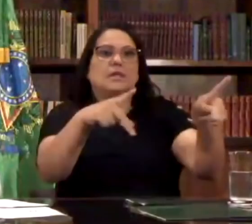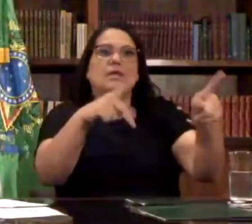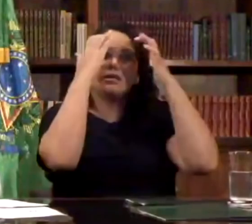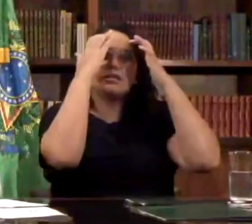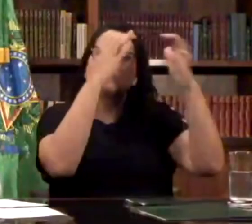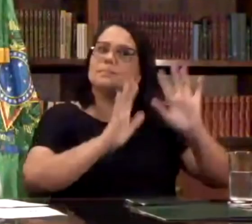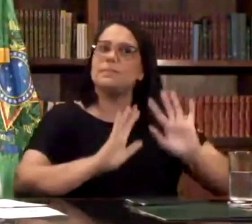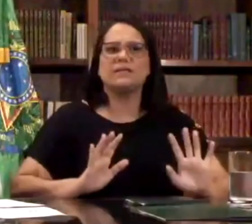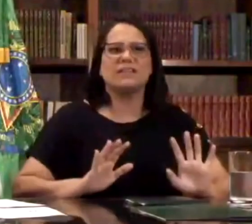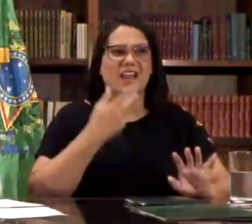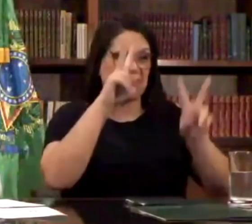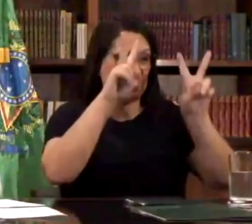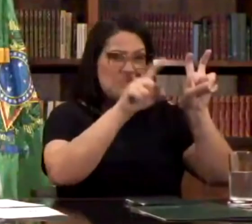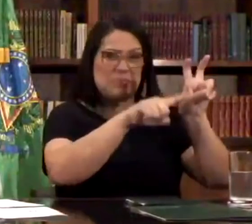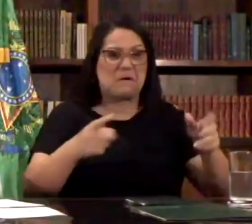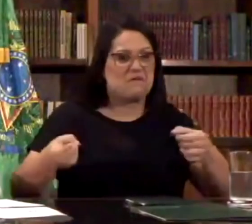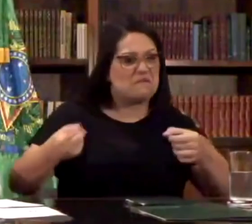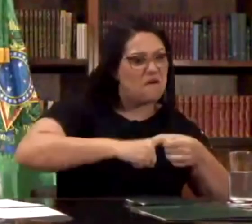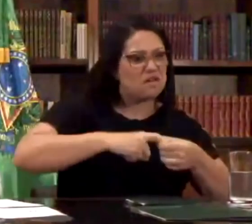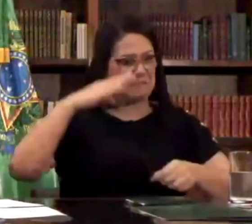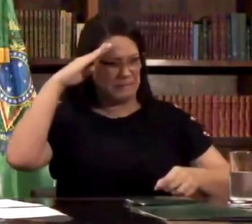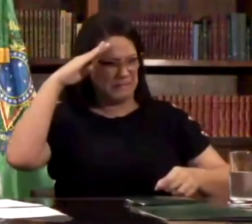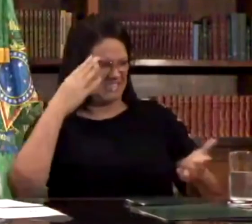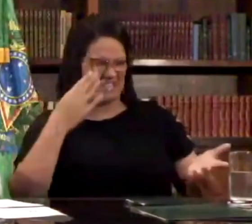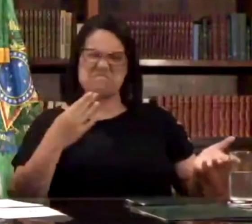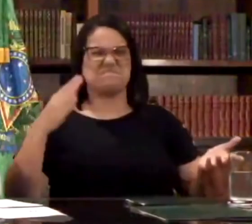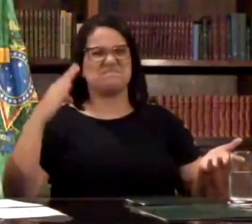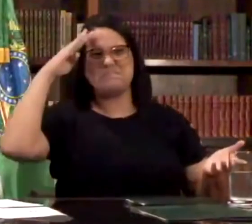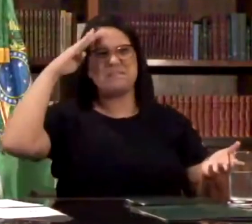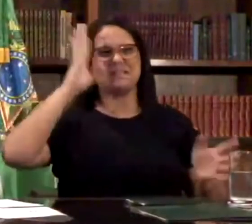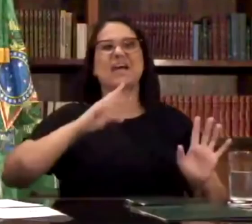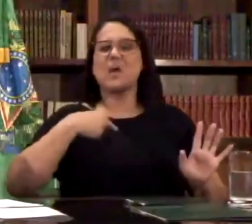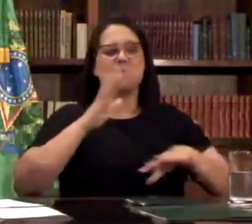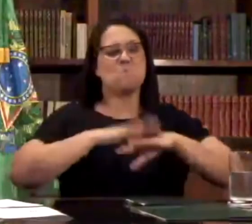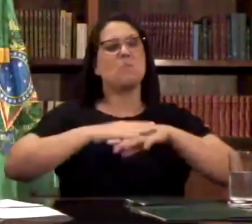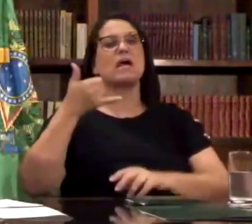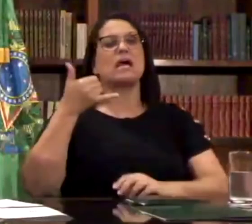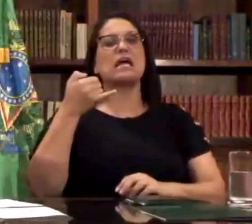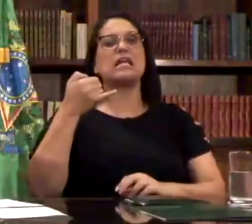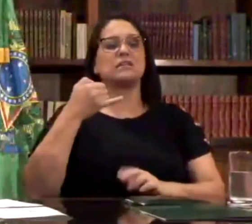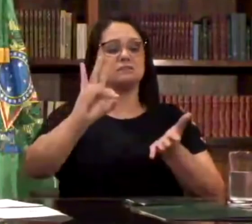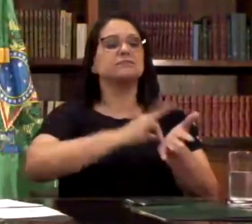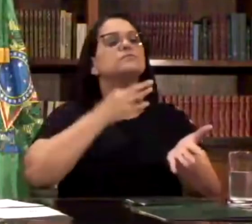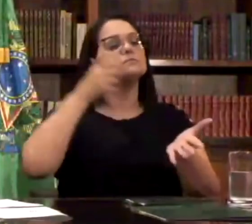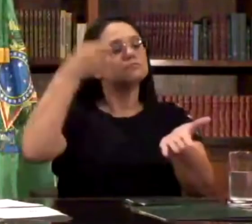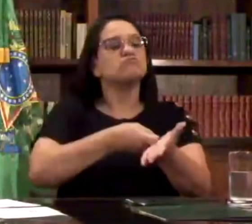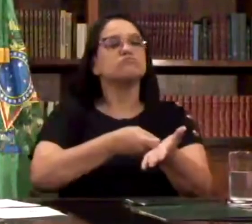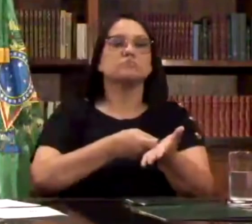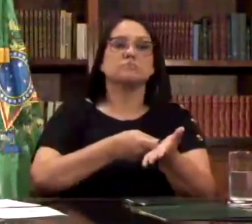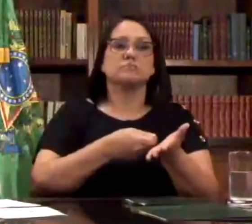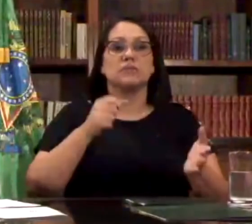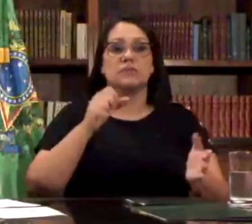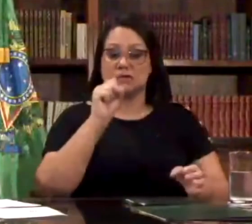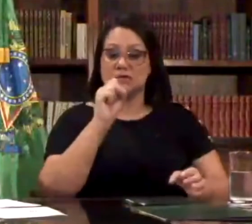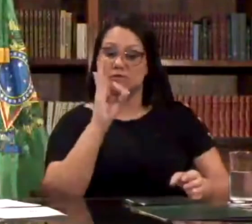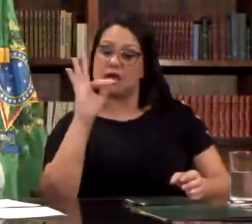né? E não a volta de militar para abrir comércio. Para abrir comércio, eu posso abrir numa canetada. Enquanto o Supremo ou o